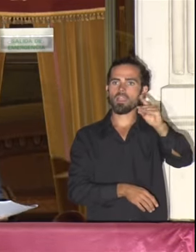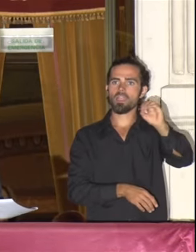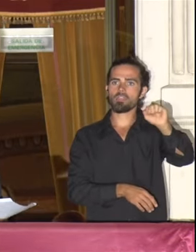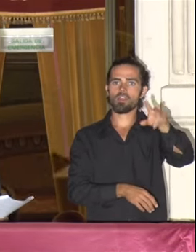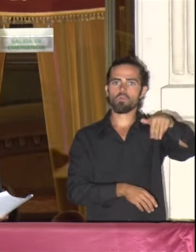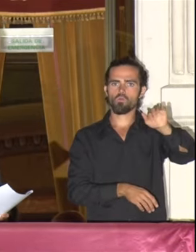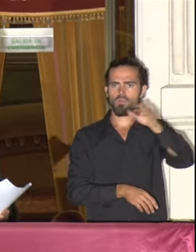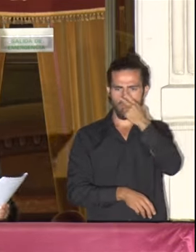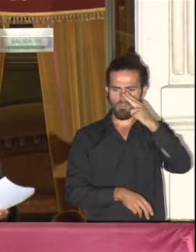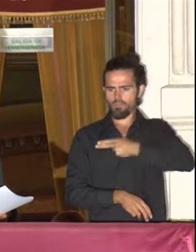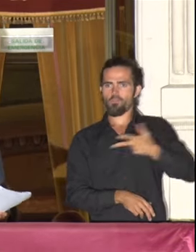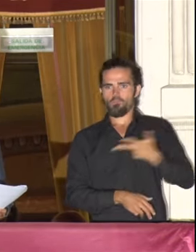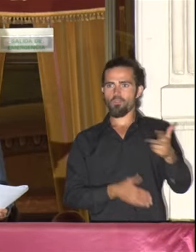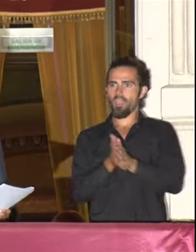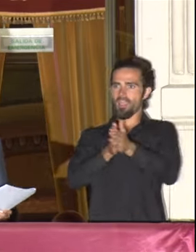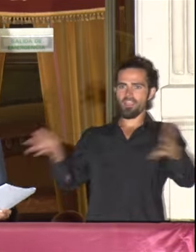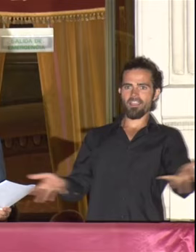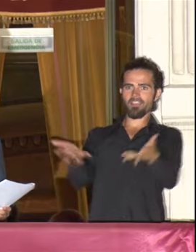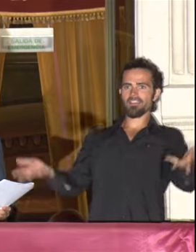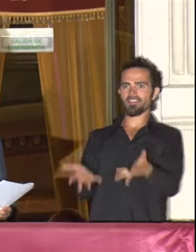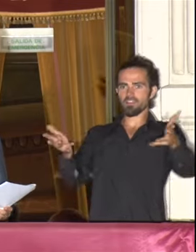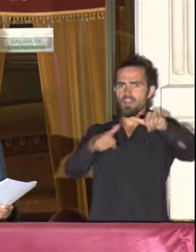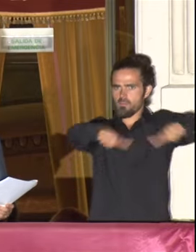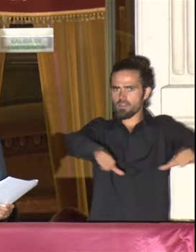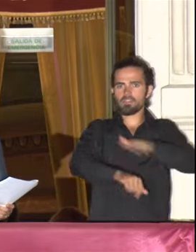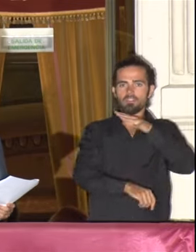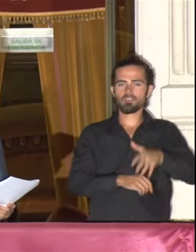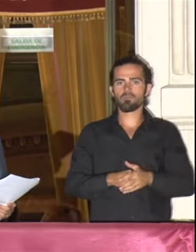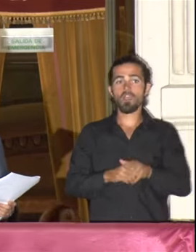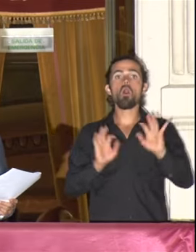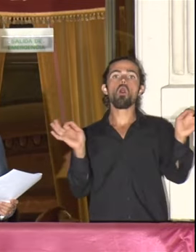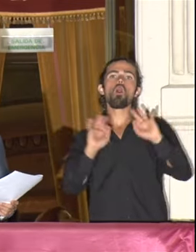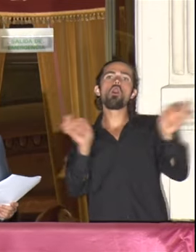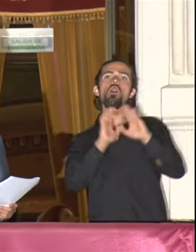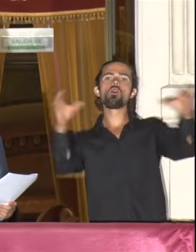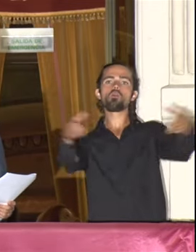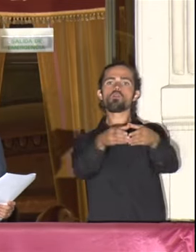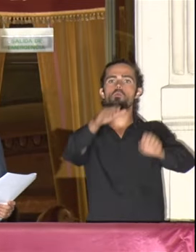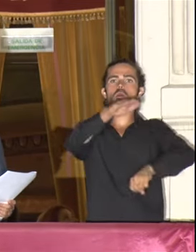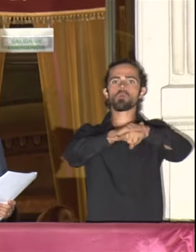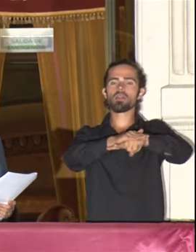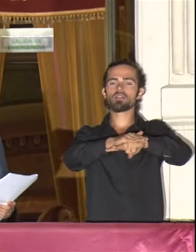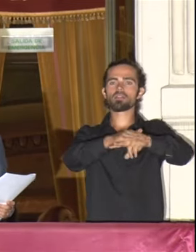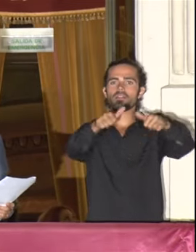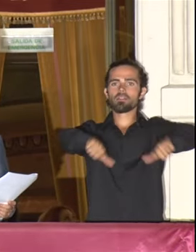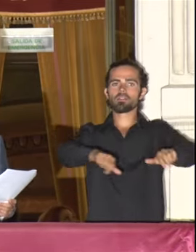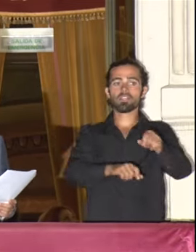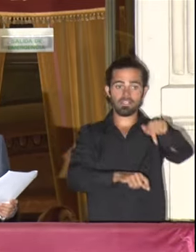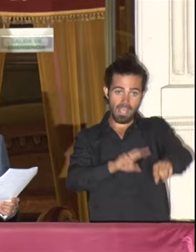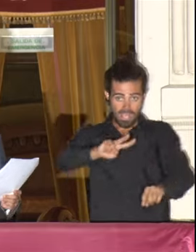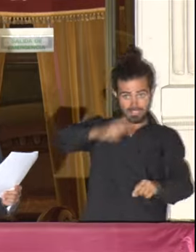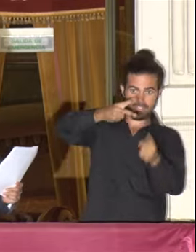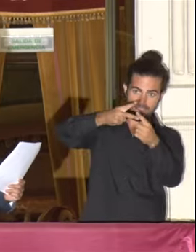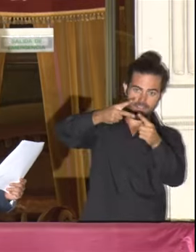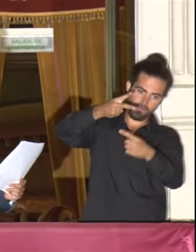Y qué deciros del Albacete Balompié, que este año ha subido a segunda división, a la división de plata. Y también